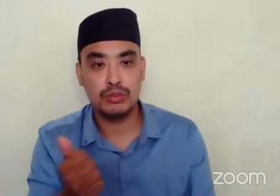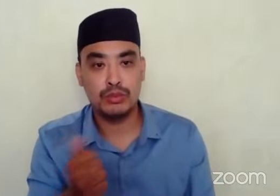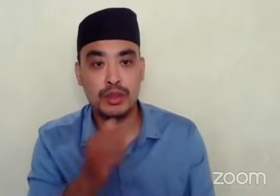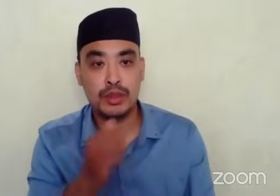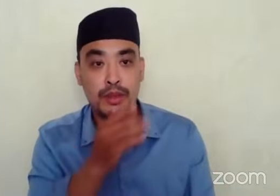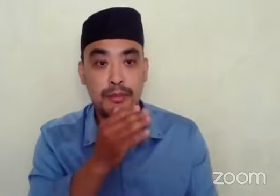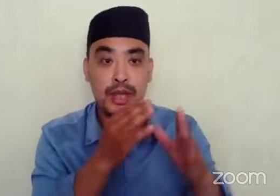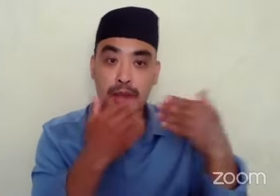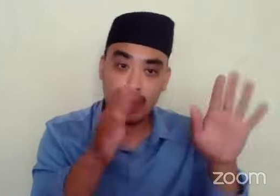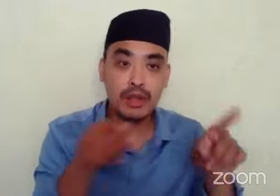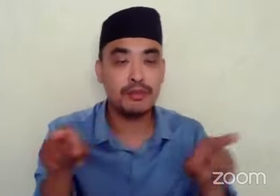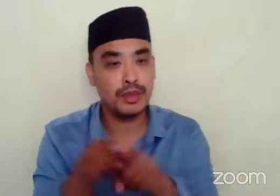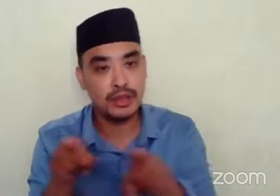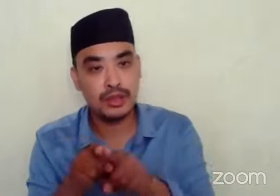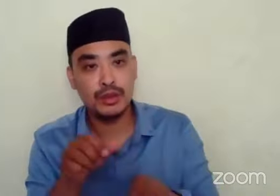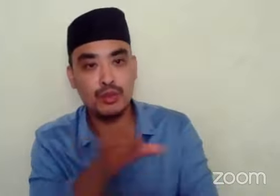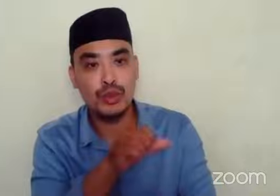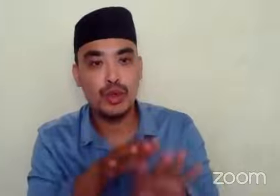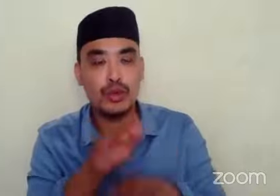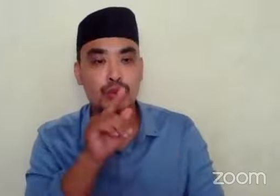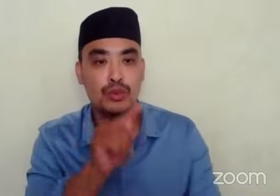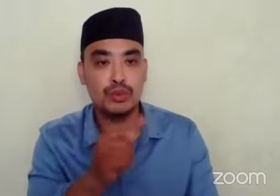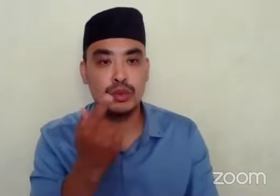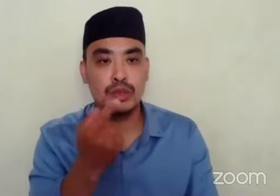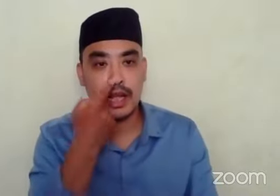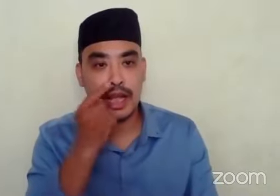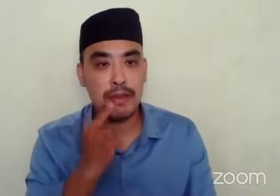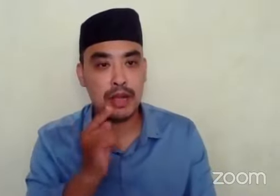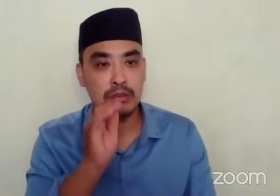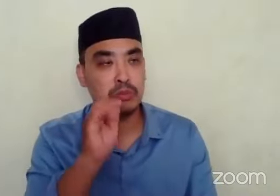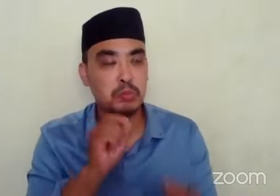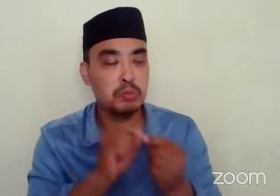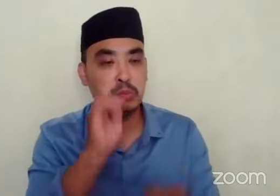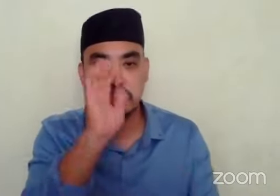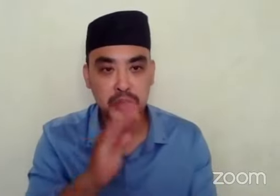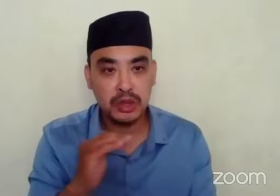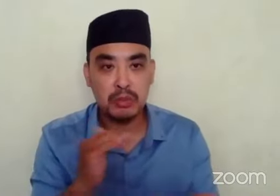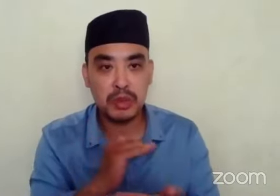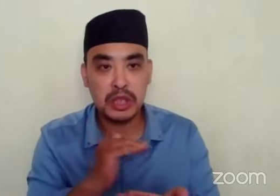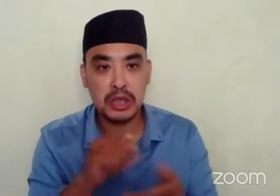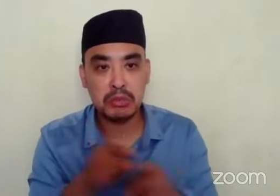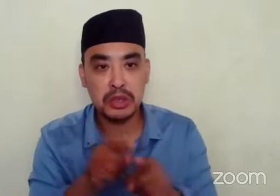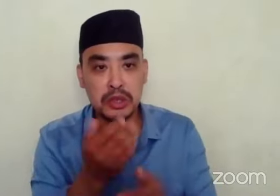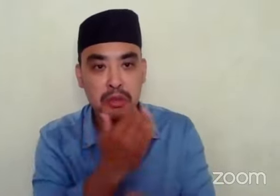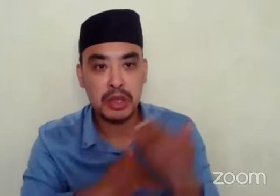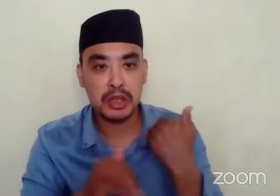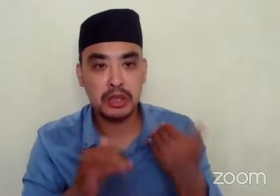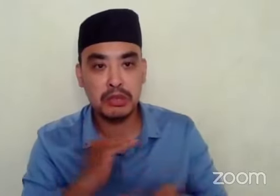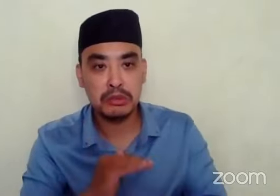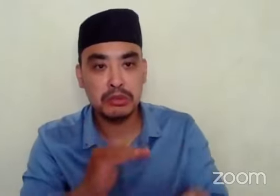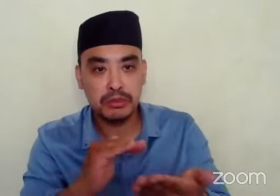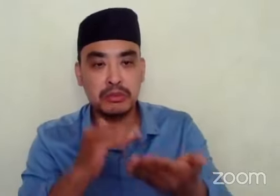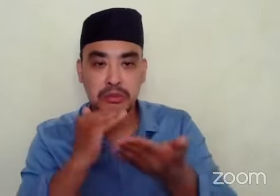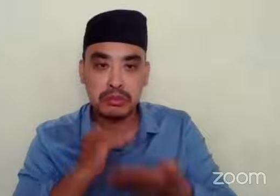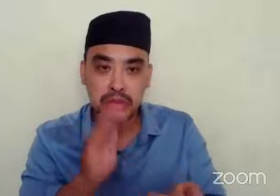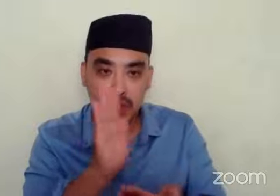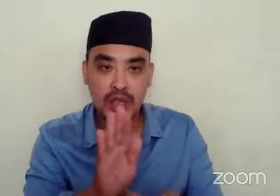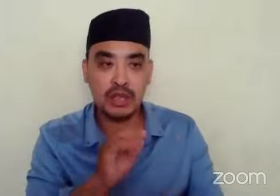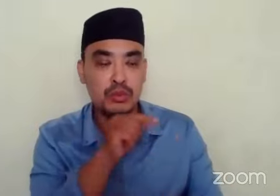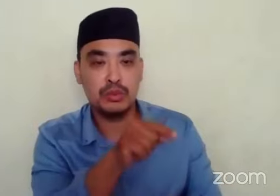पनि उनीहरूको चाहिँ अब आमा बन्न सक्दैनन्, बच्चा पनि अपाङ्गतै भएका बच्चाहरू जन्माउँछन्, यिनीहरूका